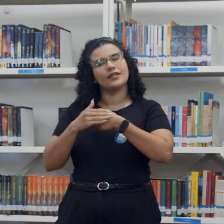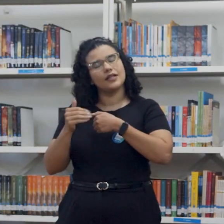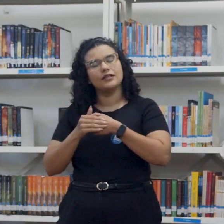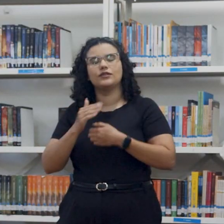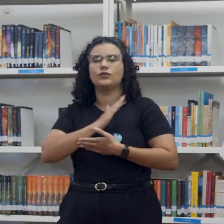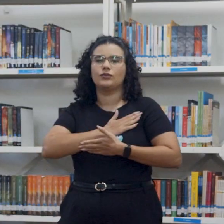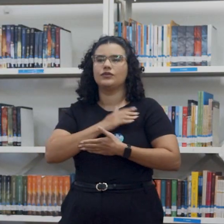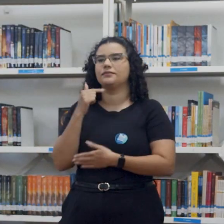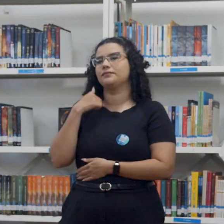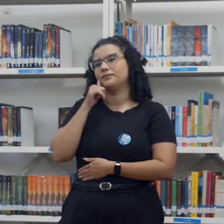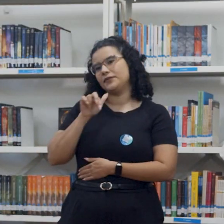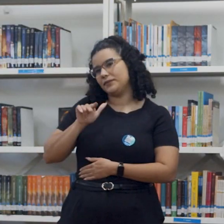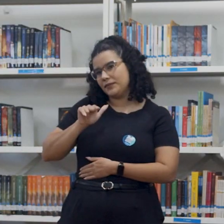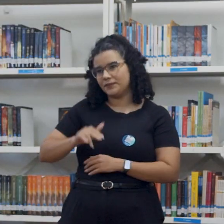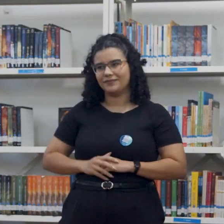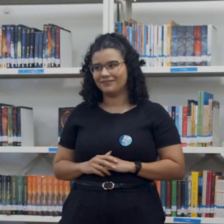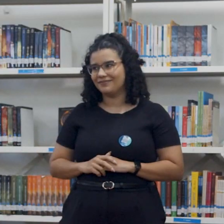coração, Maninha Nirli.